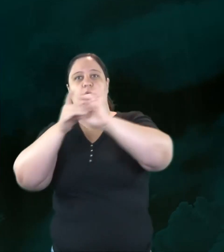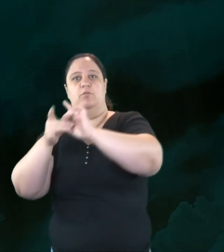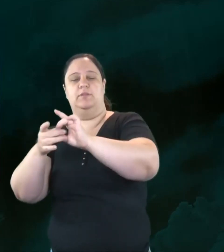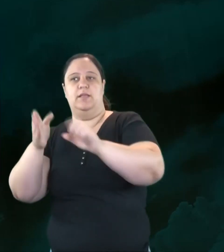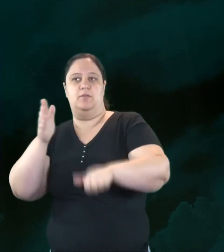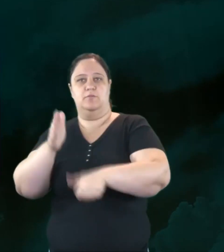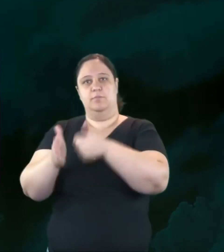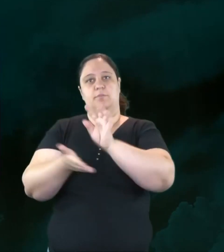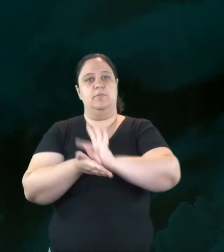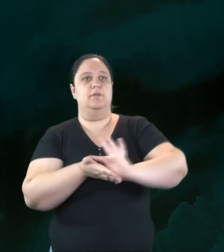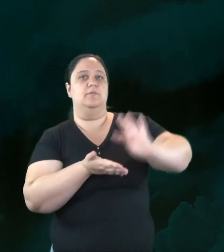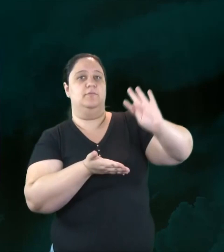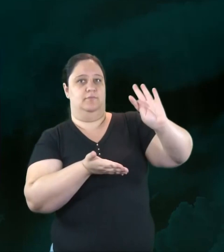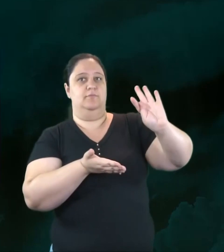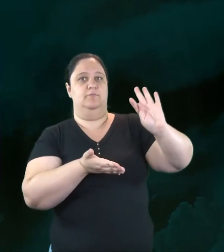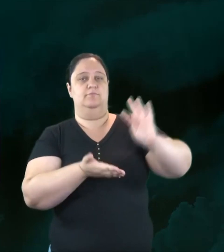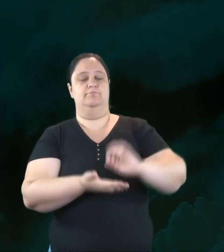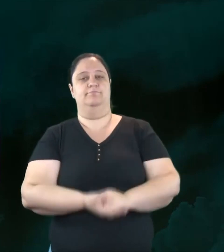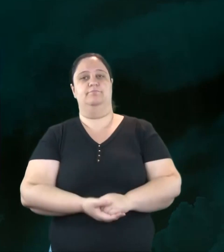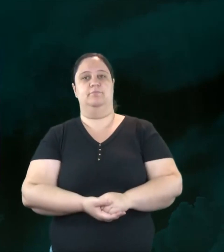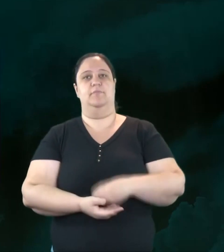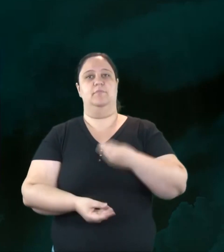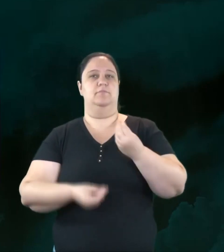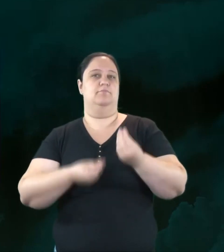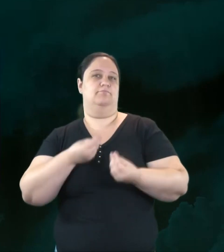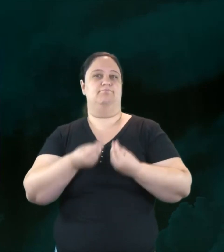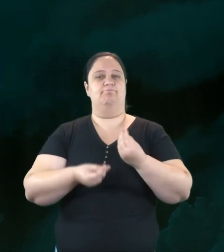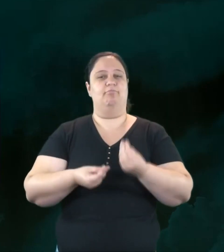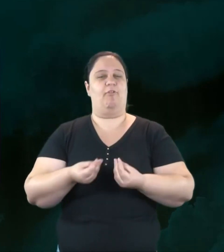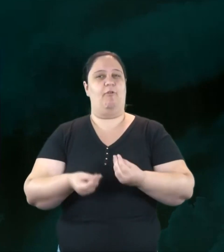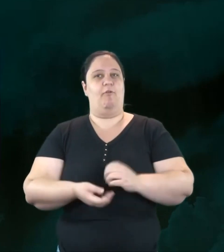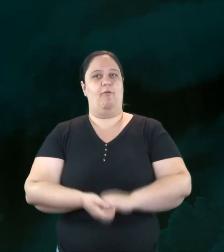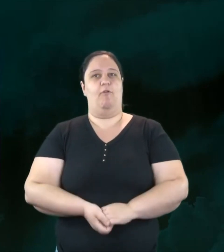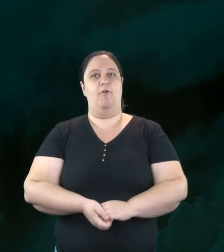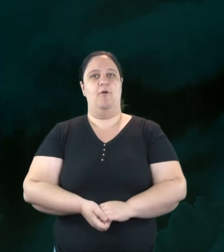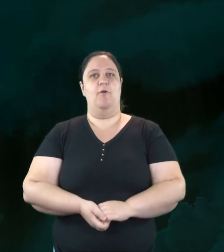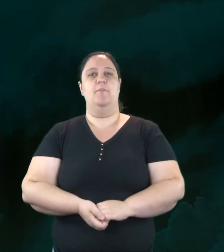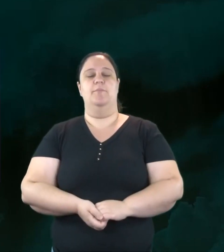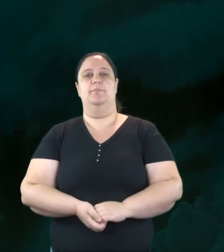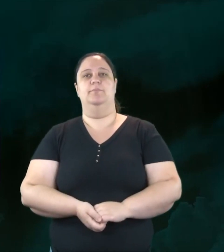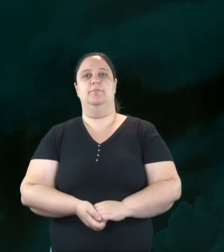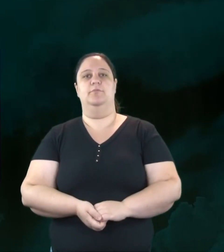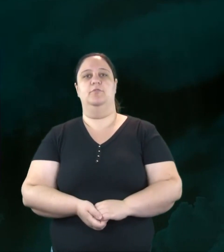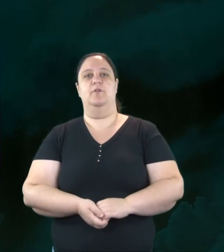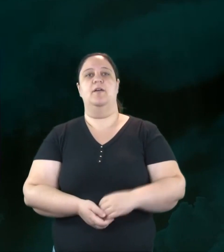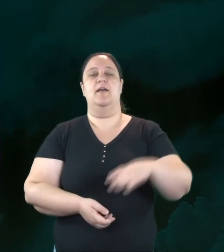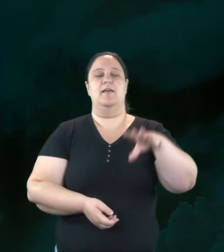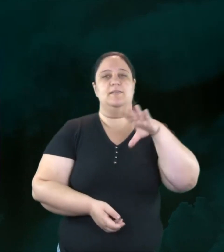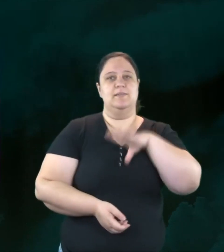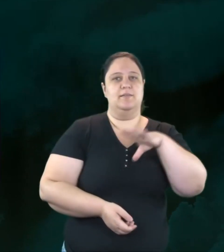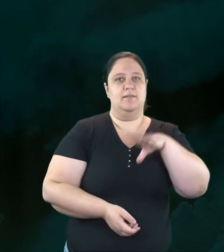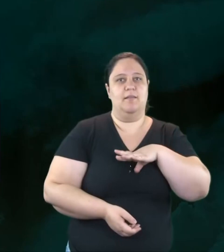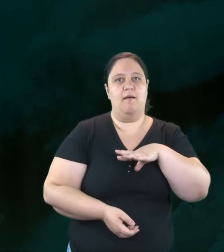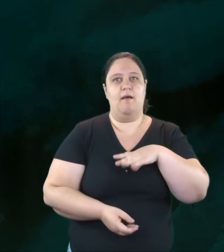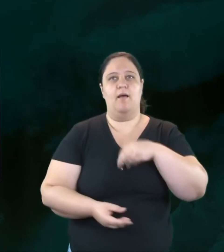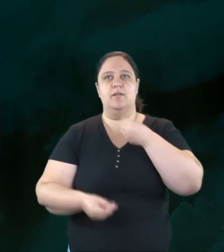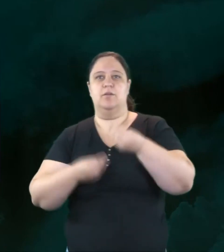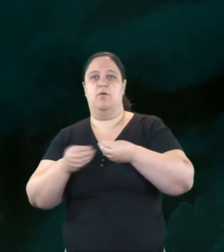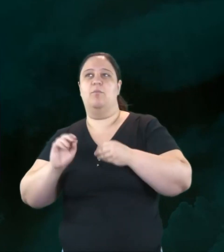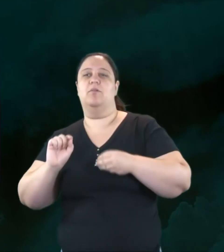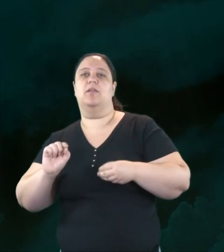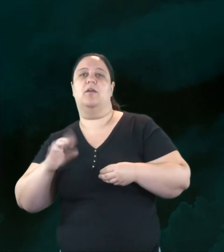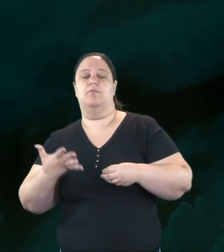1 Tessalonicenses. Nós falamos um pouco do ambiente, da situação e